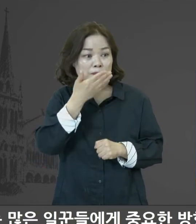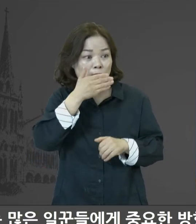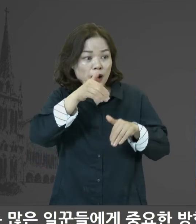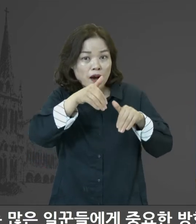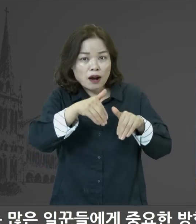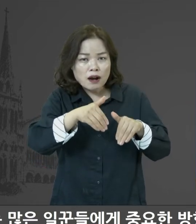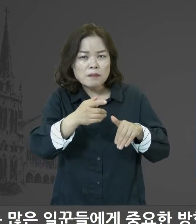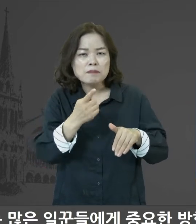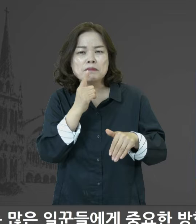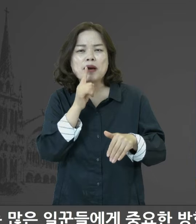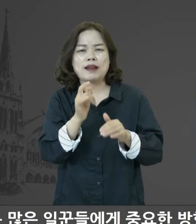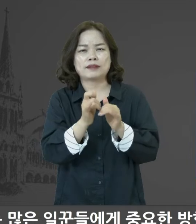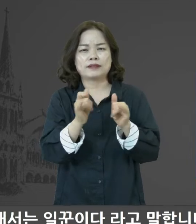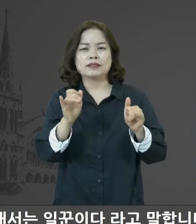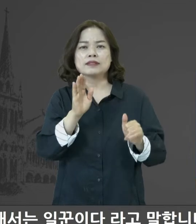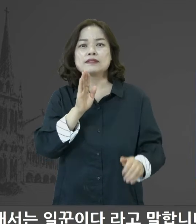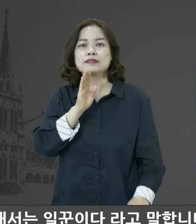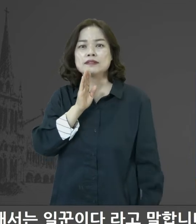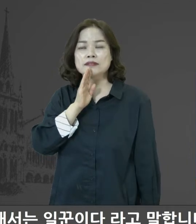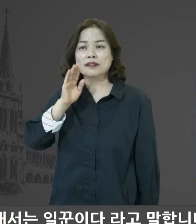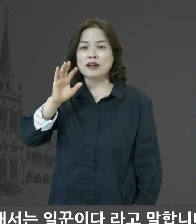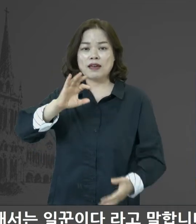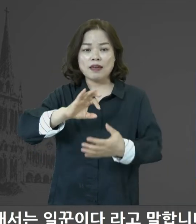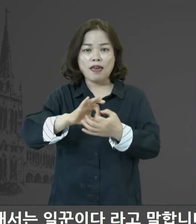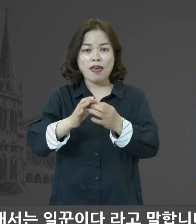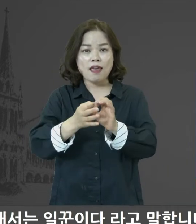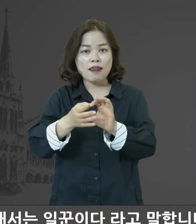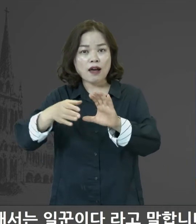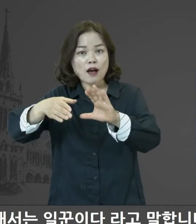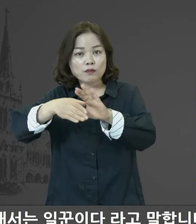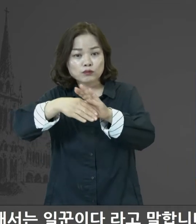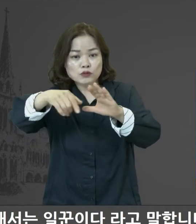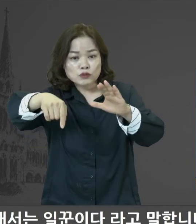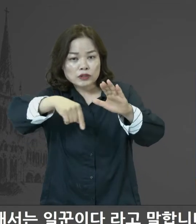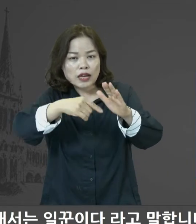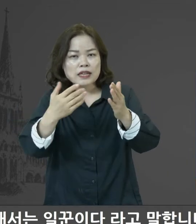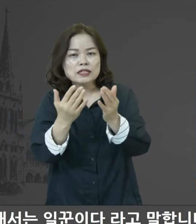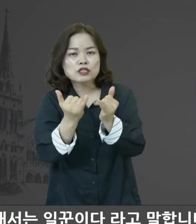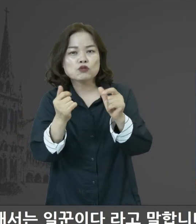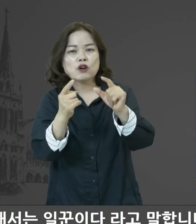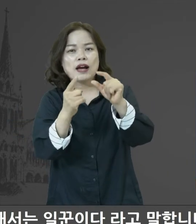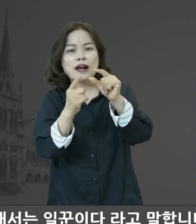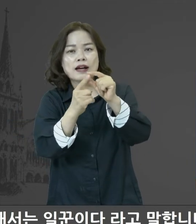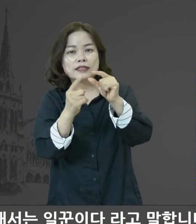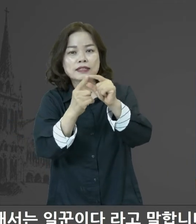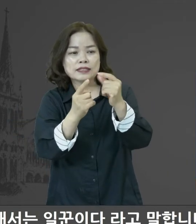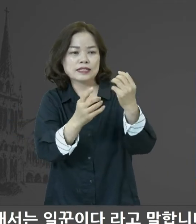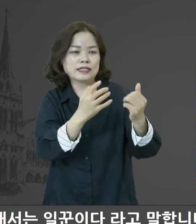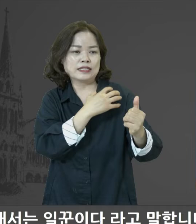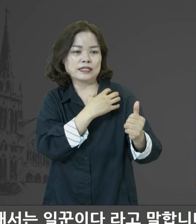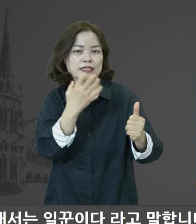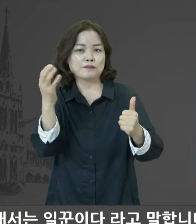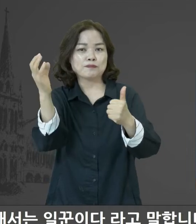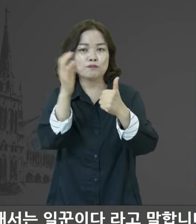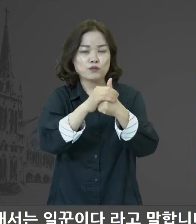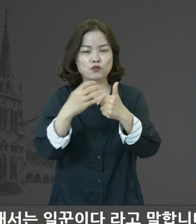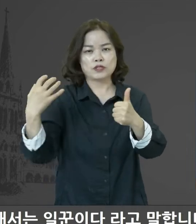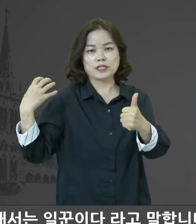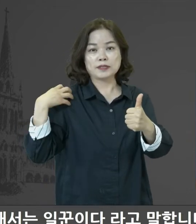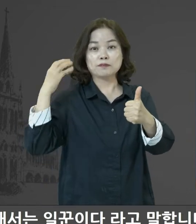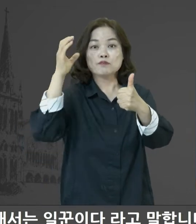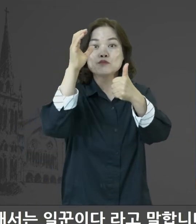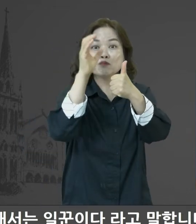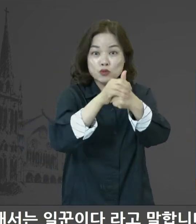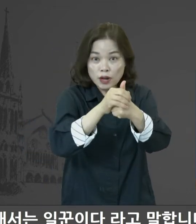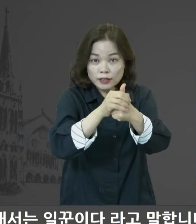사람을 얘기했지만 실제로 헬라 문화에서는 이 일꾼이라는 단어가 임무를 수행하는 사람을